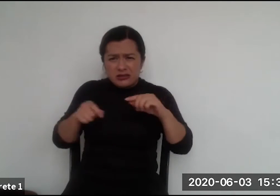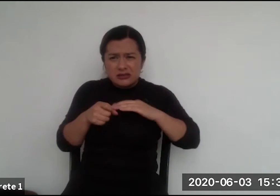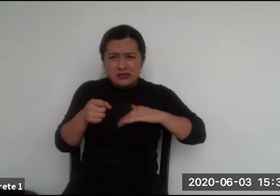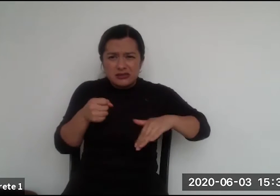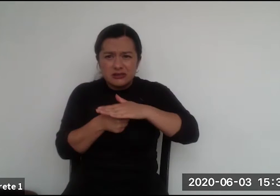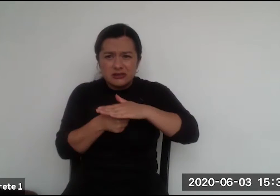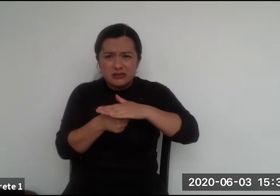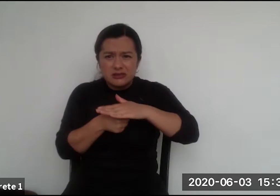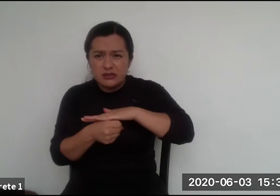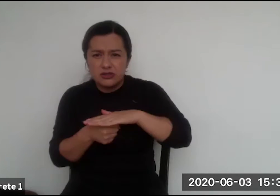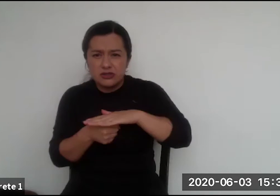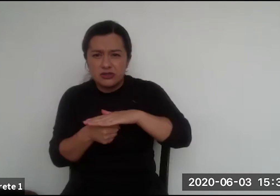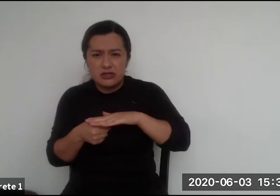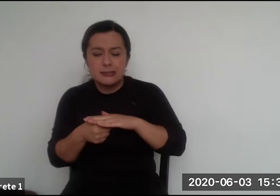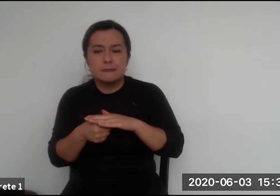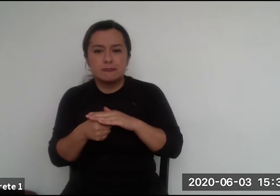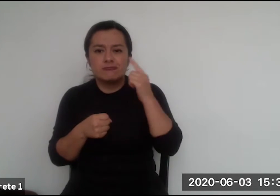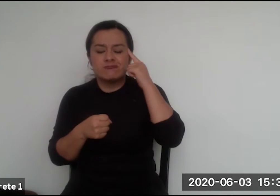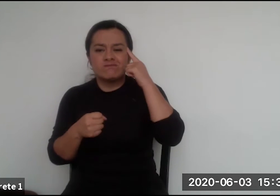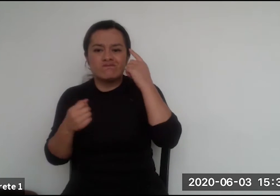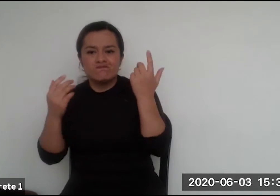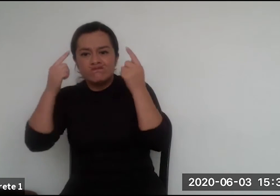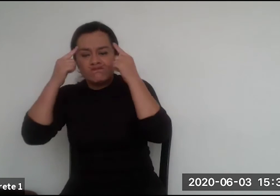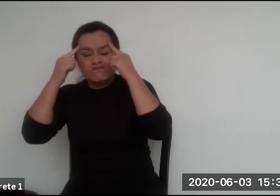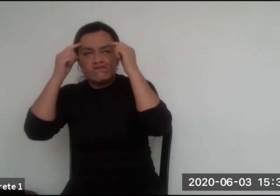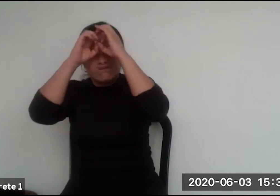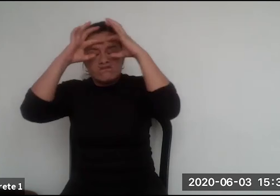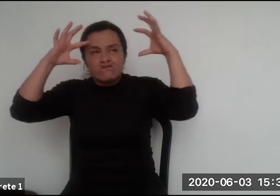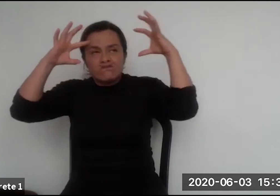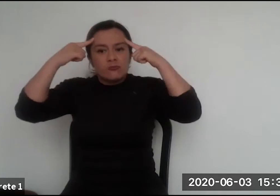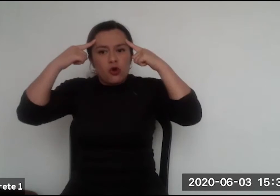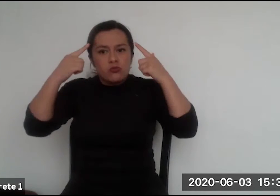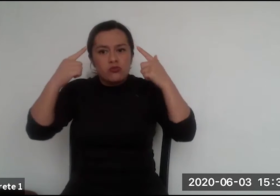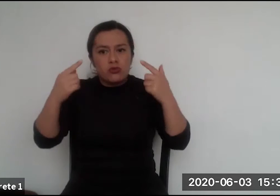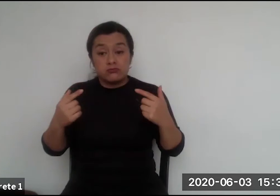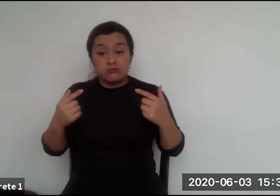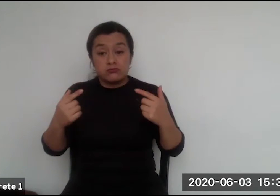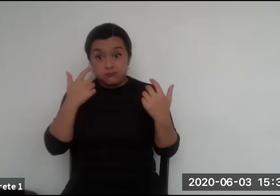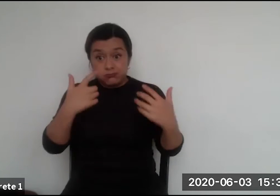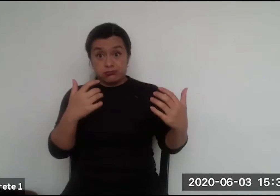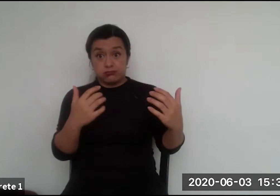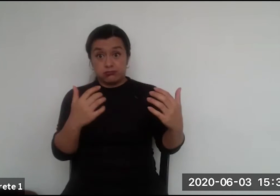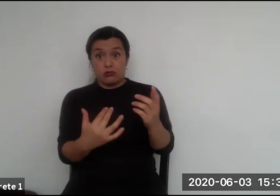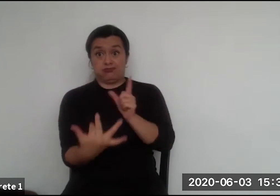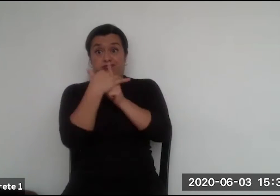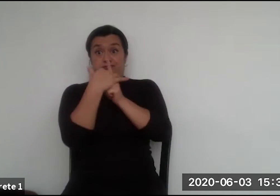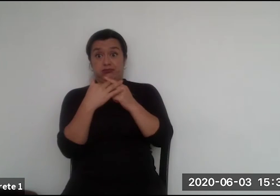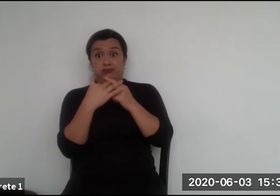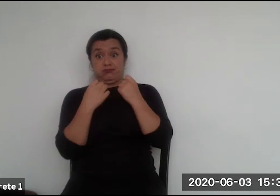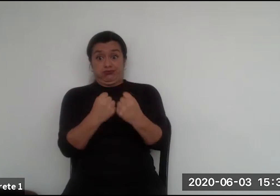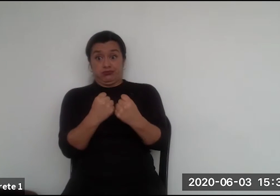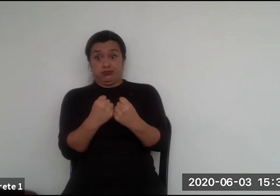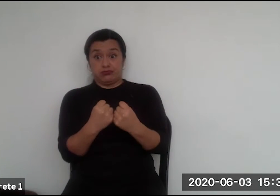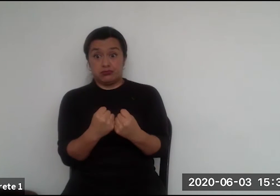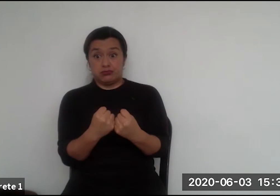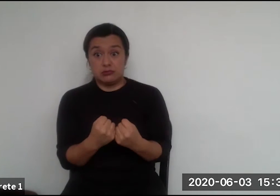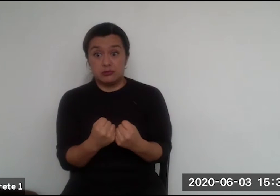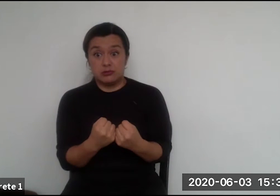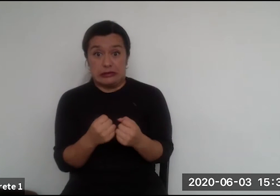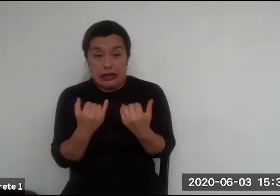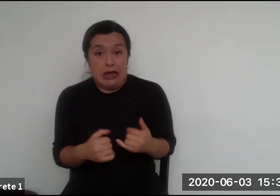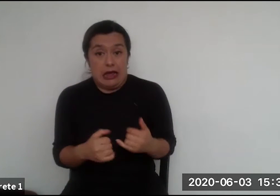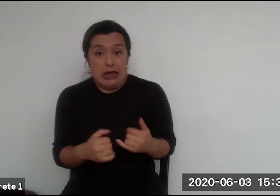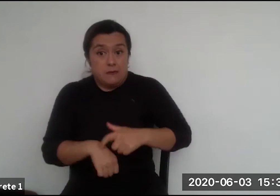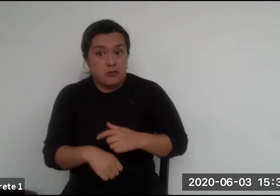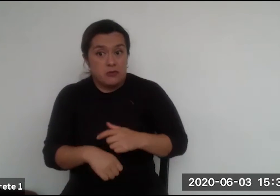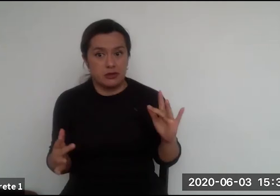isso, obviamente, se soma a como a própria ciência biomédica, as próprias